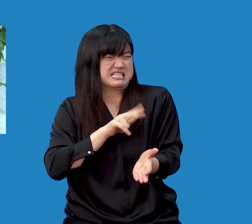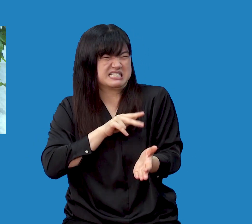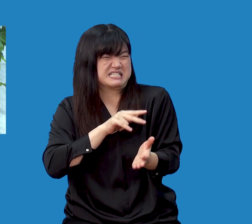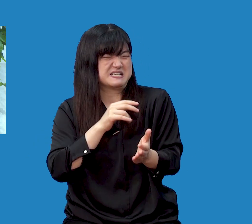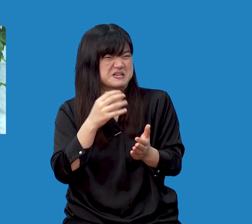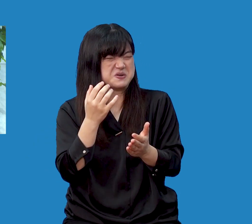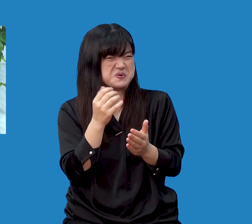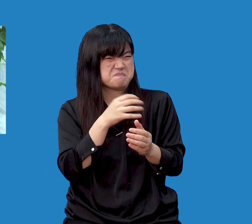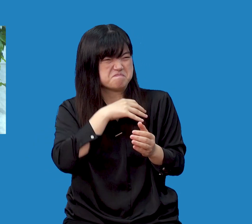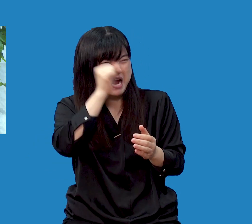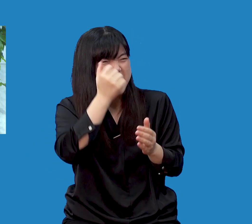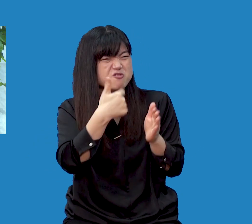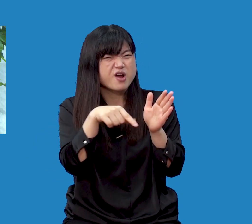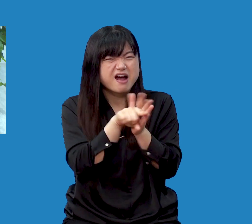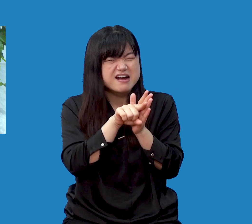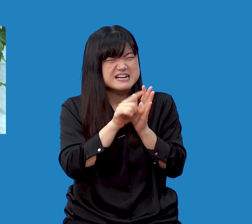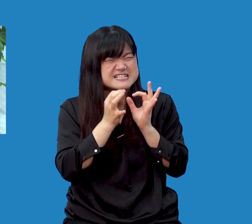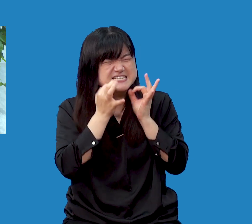하지요.